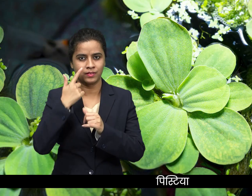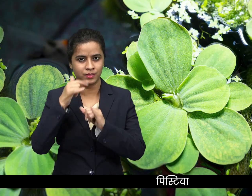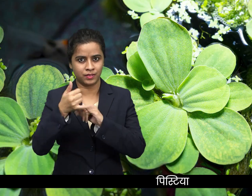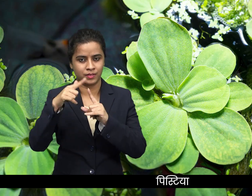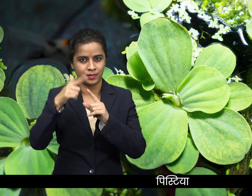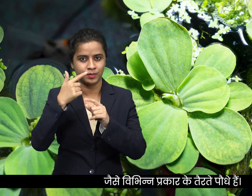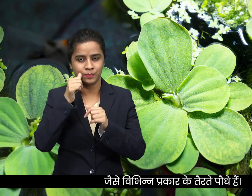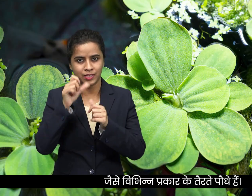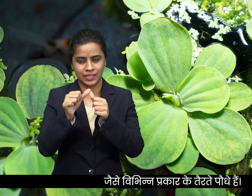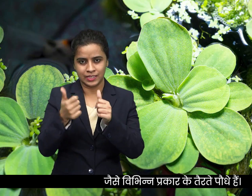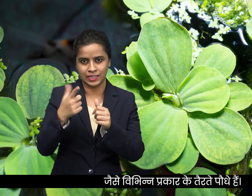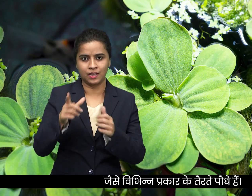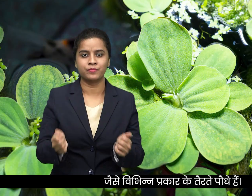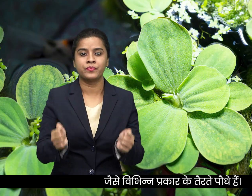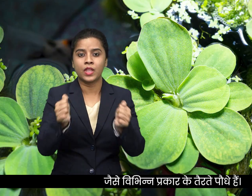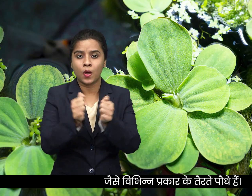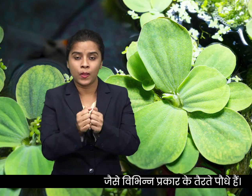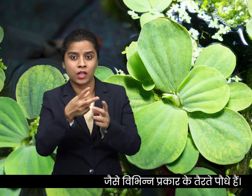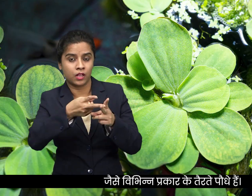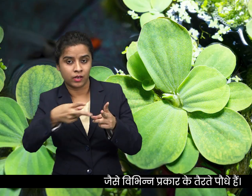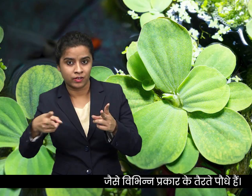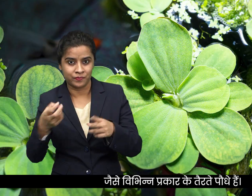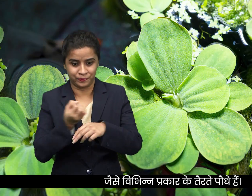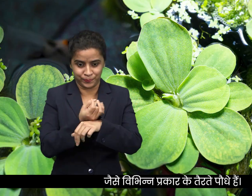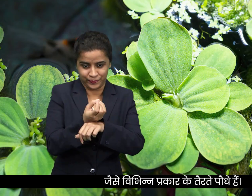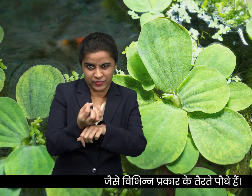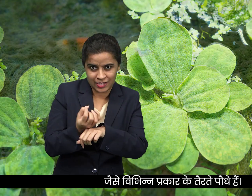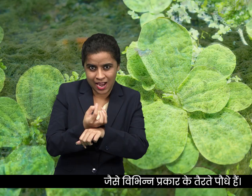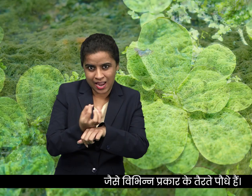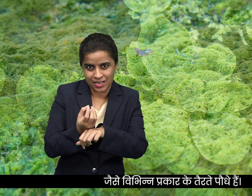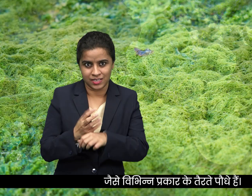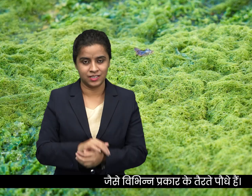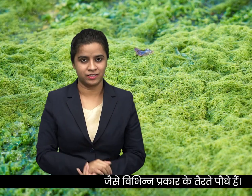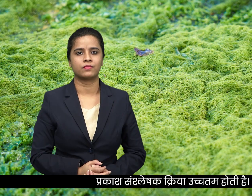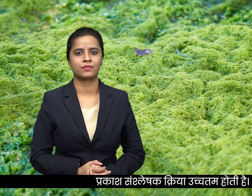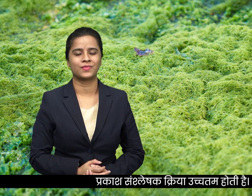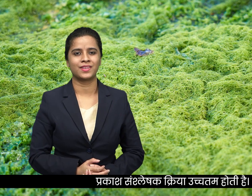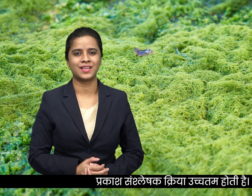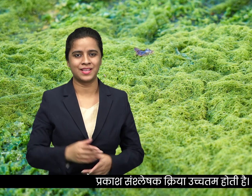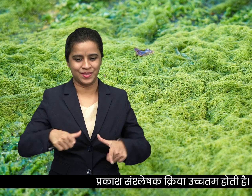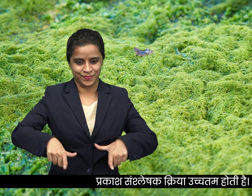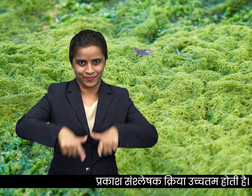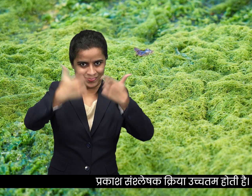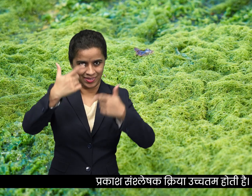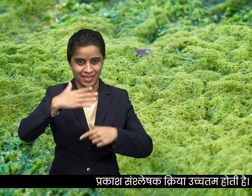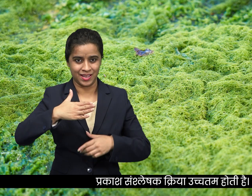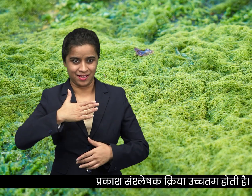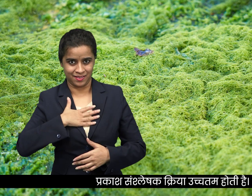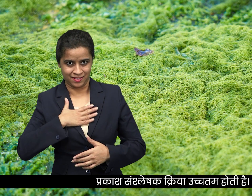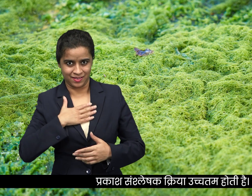पिस्टिया जैसे विभिन्न प्रकार के तैरते पौधे हैं। प्रकाश संश्लेषण क्रिया उच्चतम